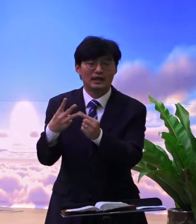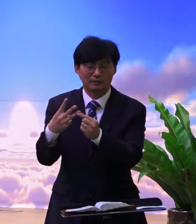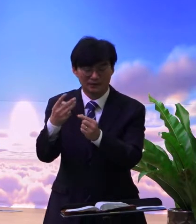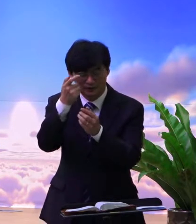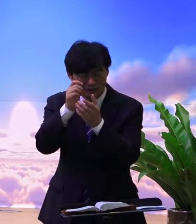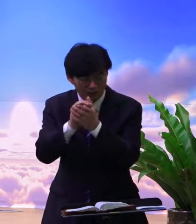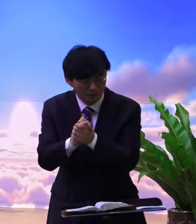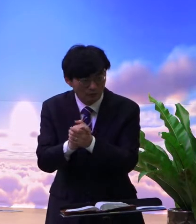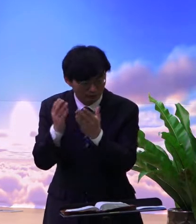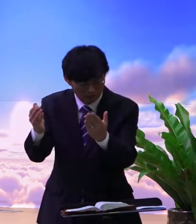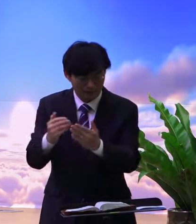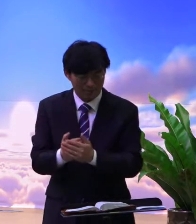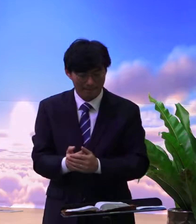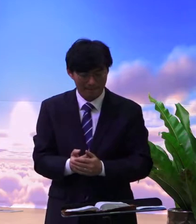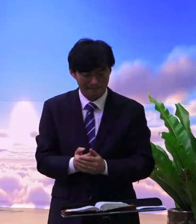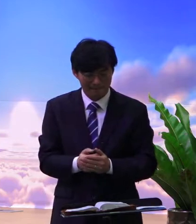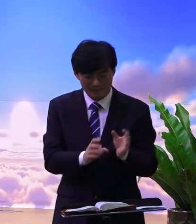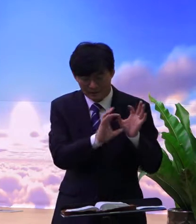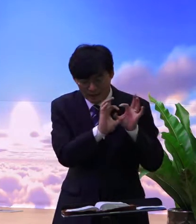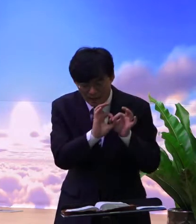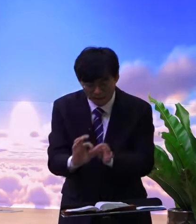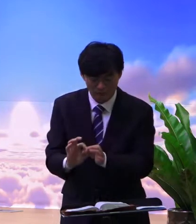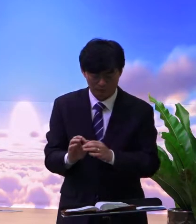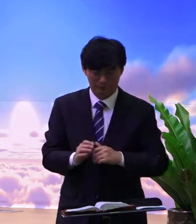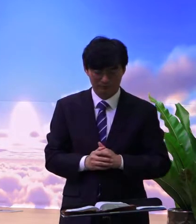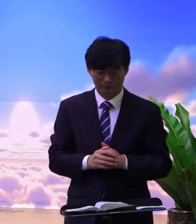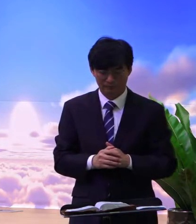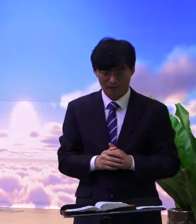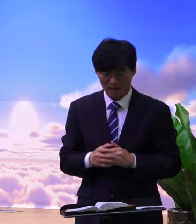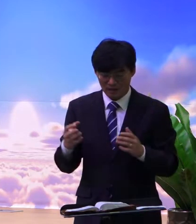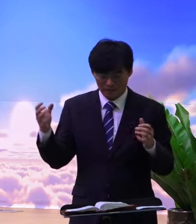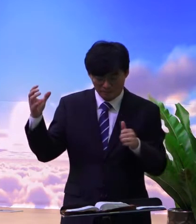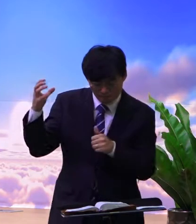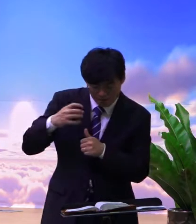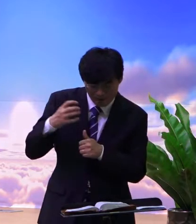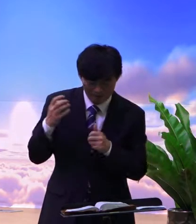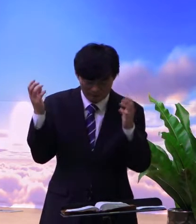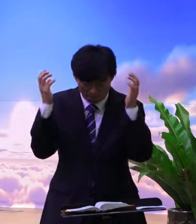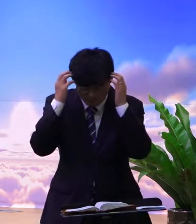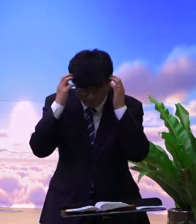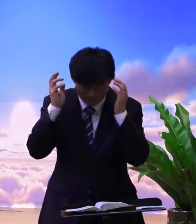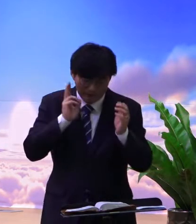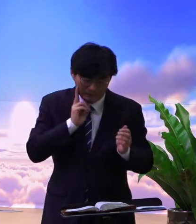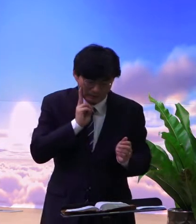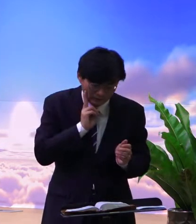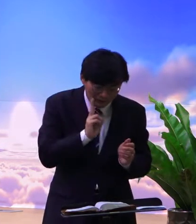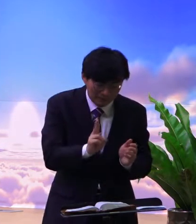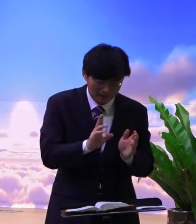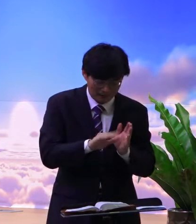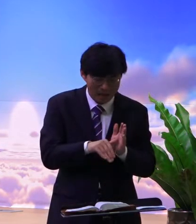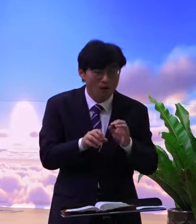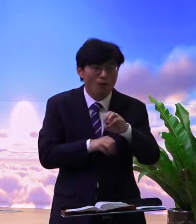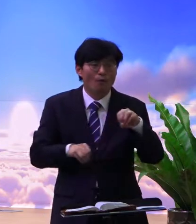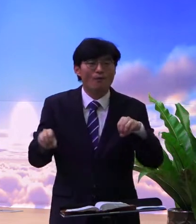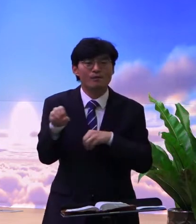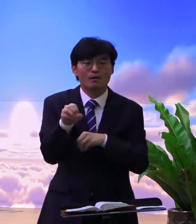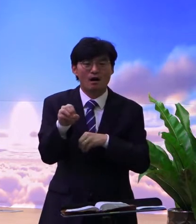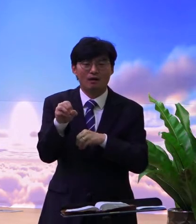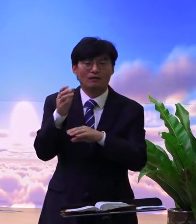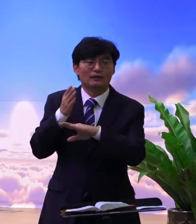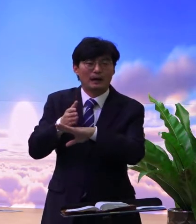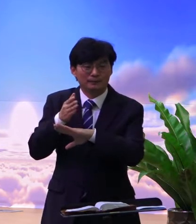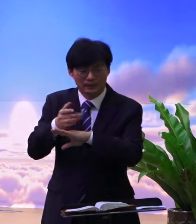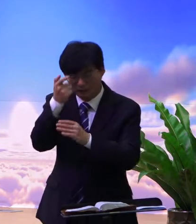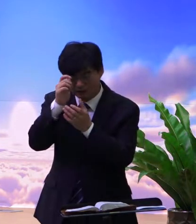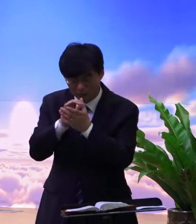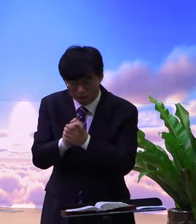그런데 그 상황이 바뀌지 않았습니다. 오히려 대적들의 모함을 받아서 상황이 더 어려워졌습니다.